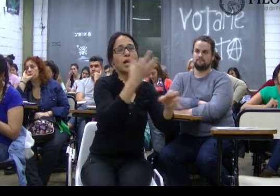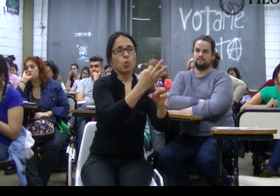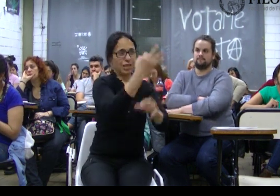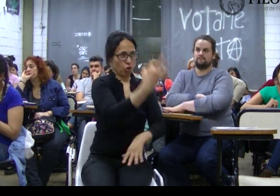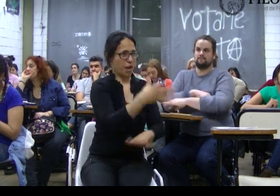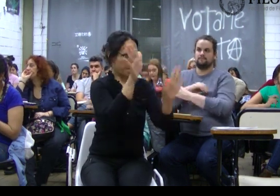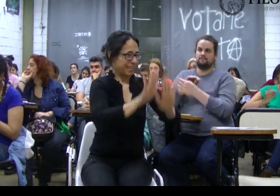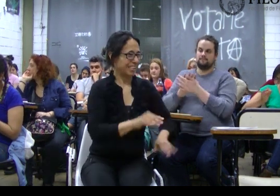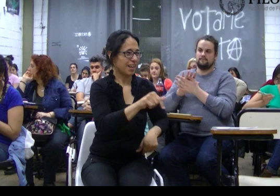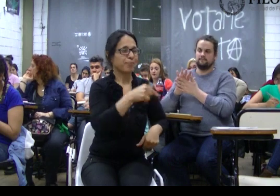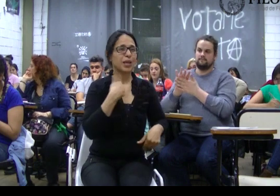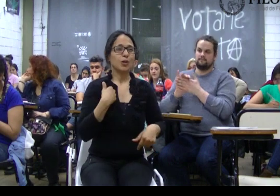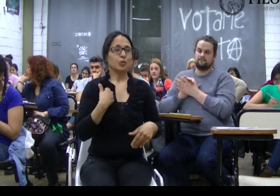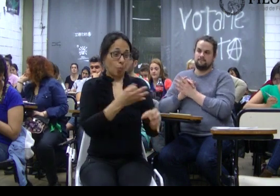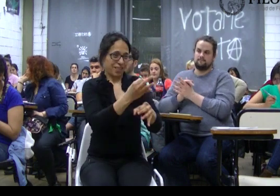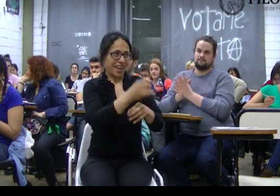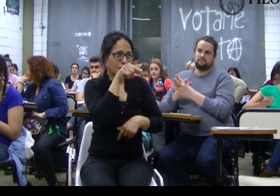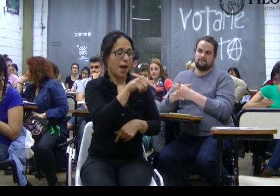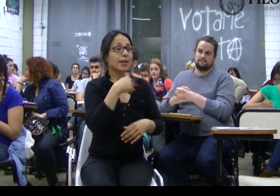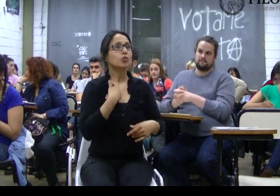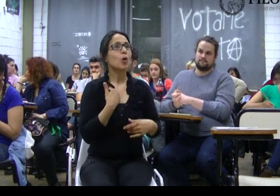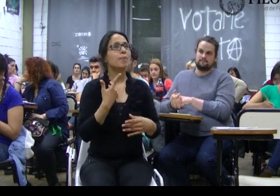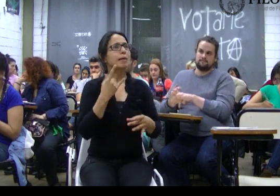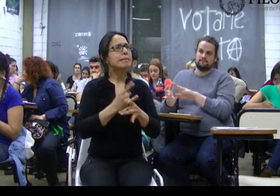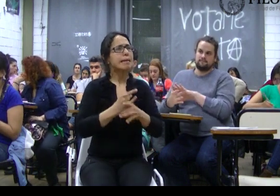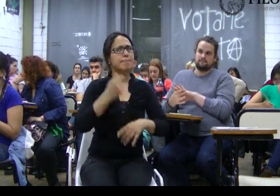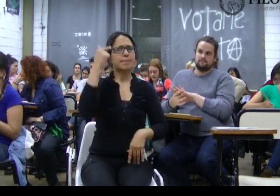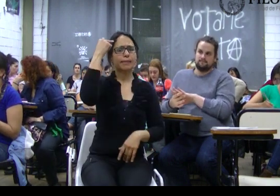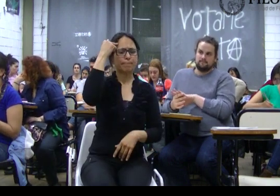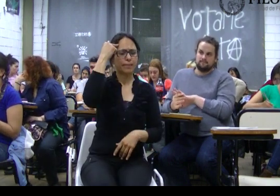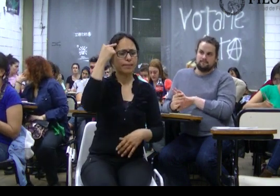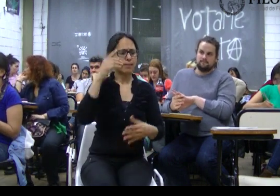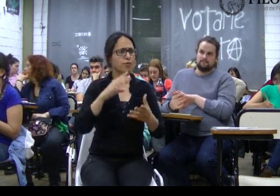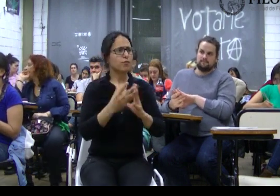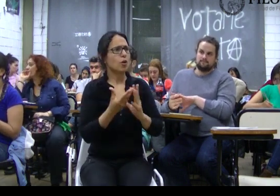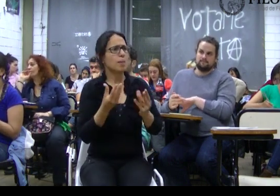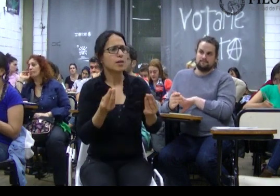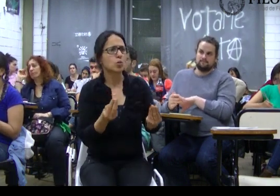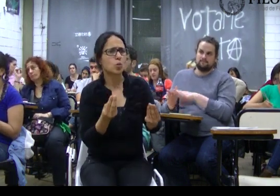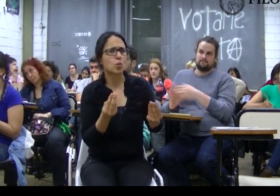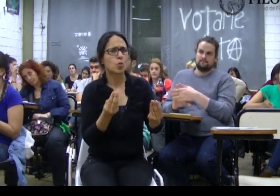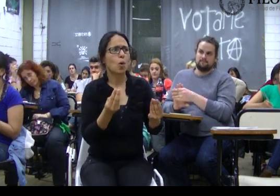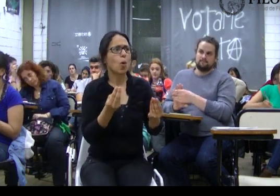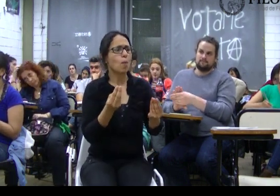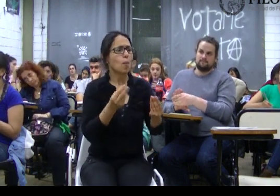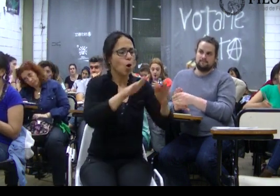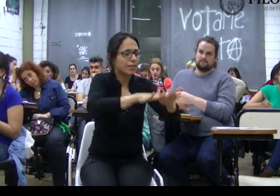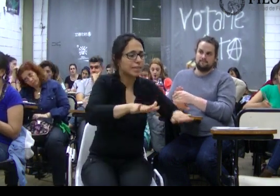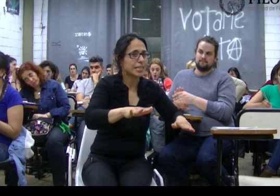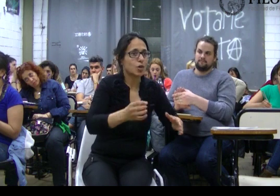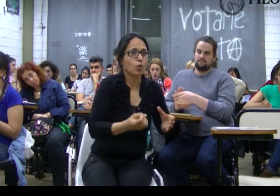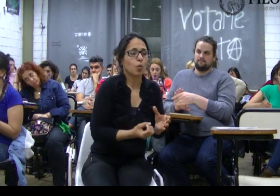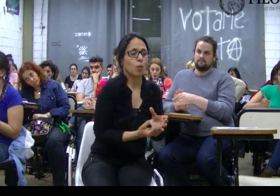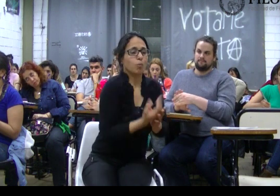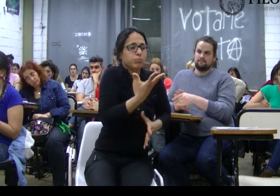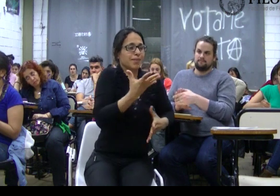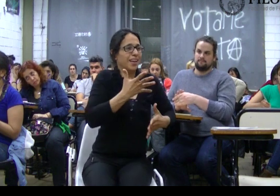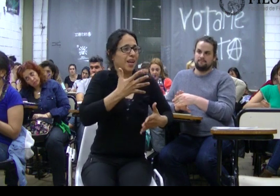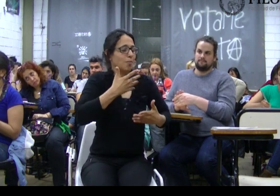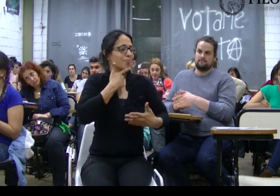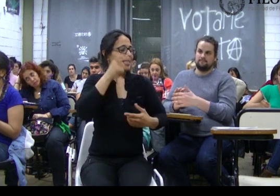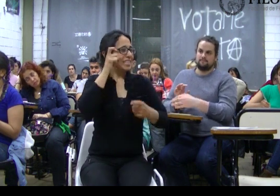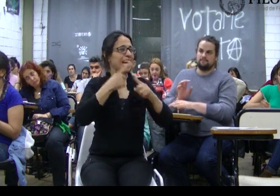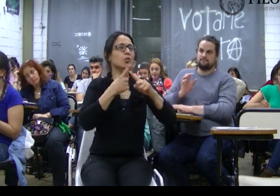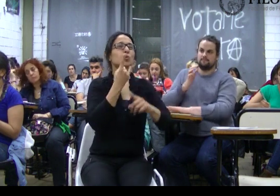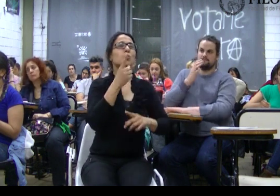y siempre aparece esto que comentaba Claro de qué hago, ¿no? ¿Qué hago ante la emergente de sexualidad de los niños? Bueno,